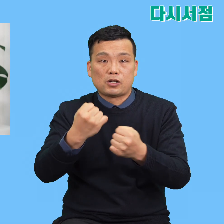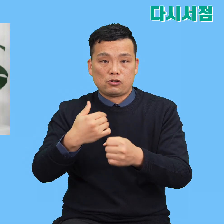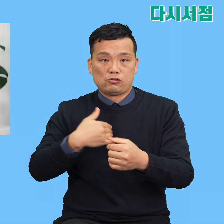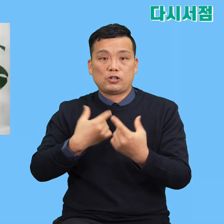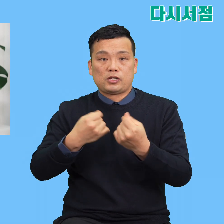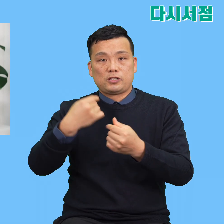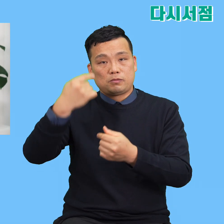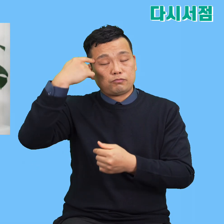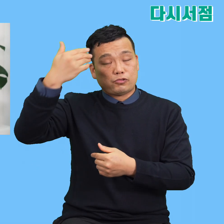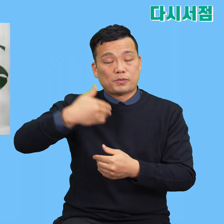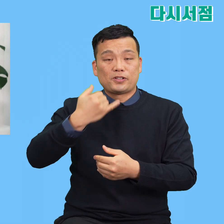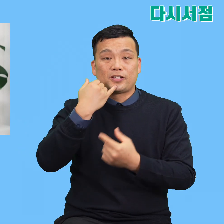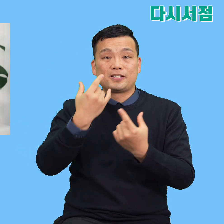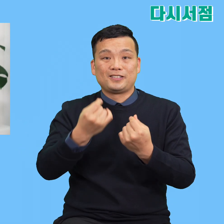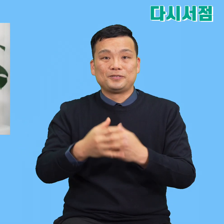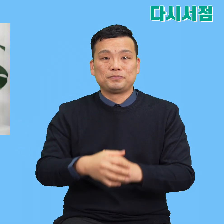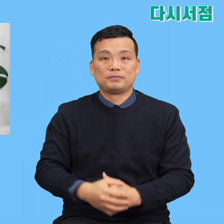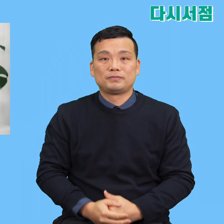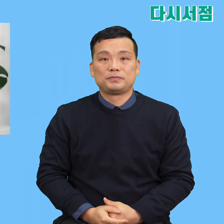보니 줘보시고